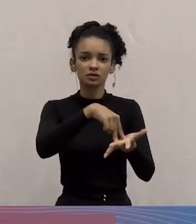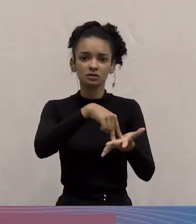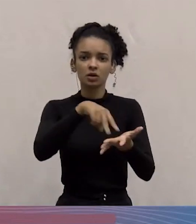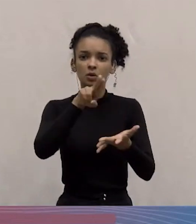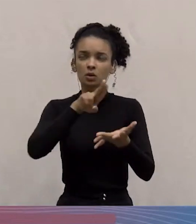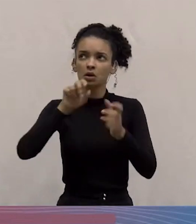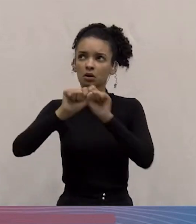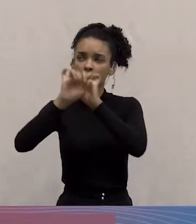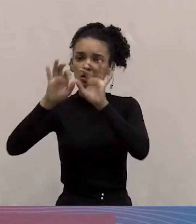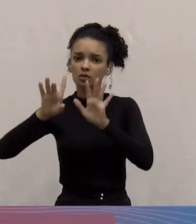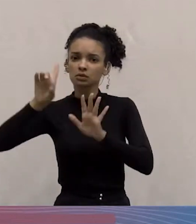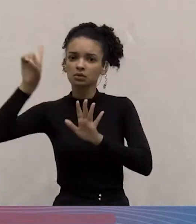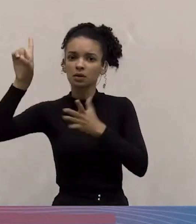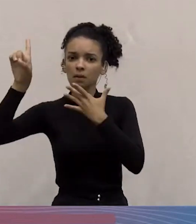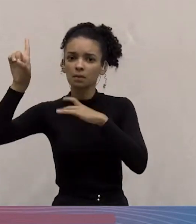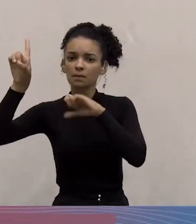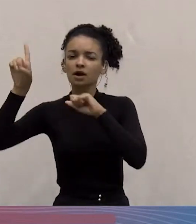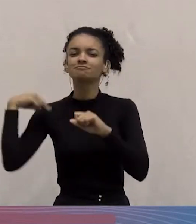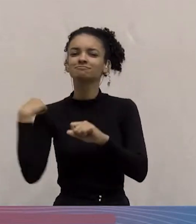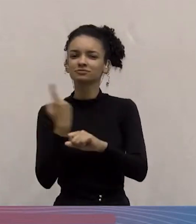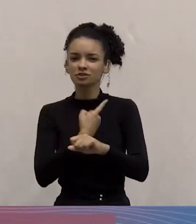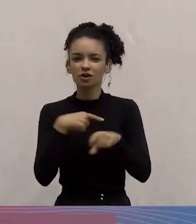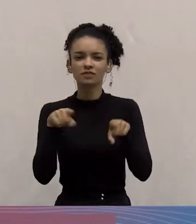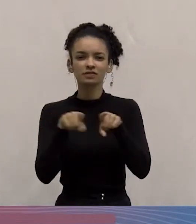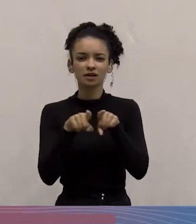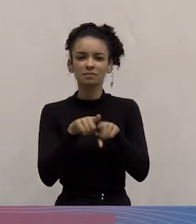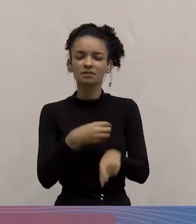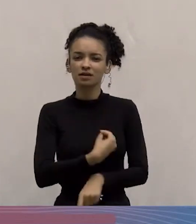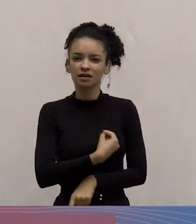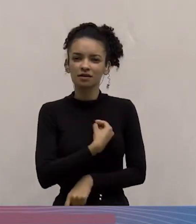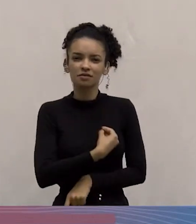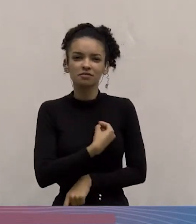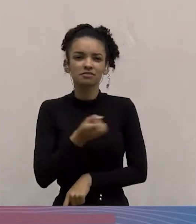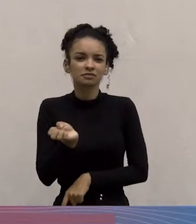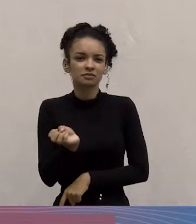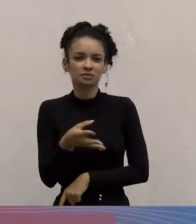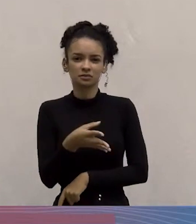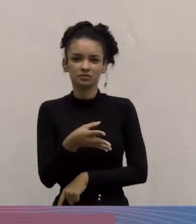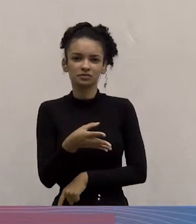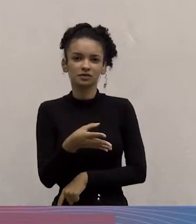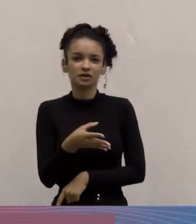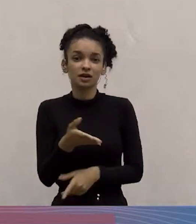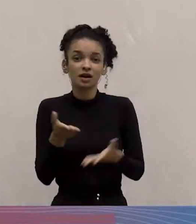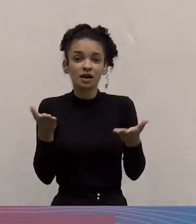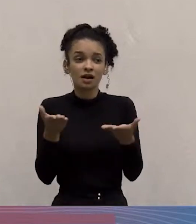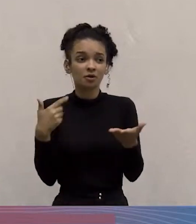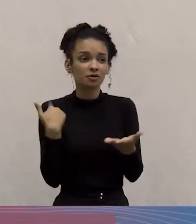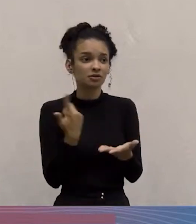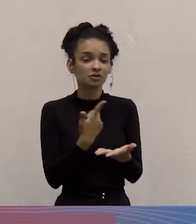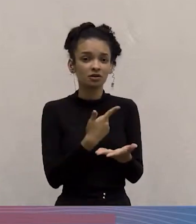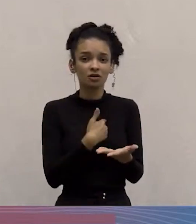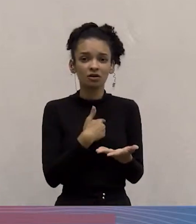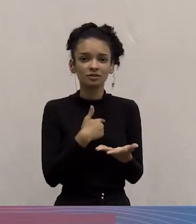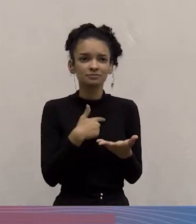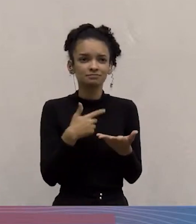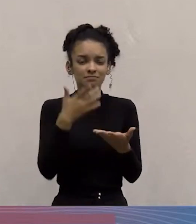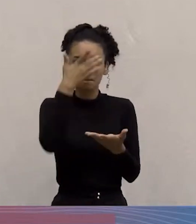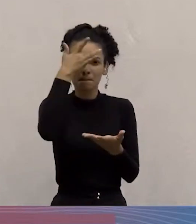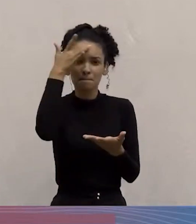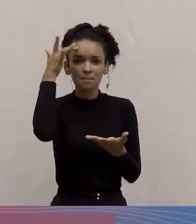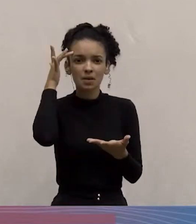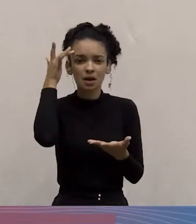também andemos nós em novidade de vida. Agora somos um novo homem, somos uma outra pessoa.